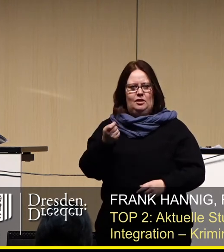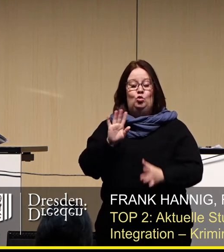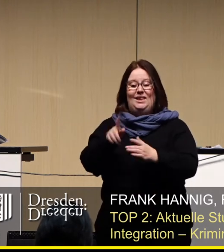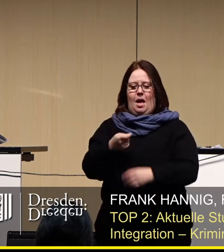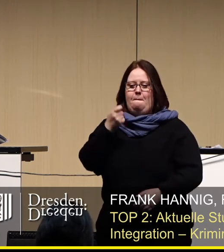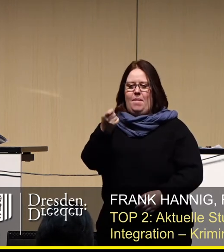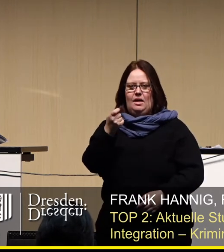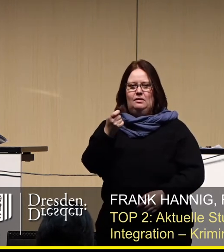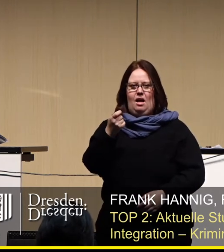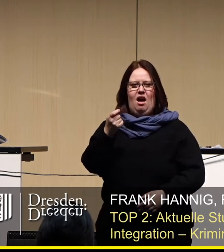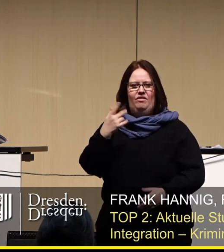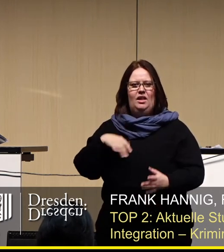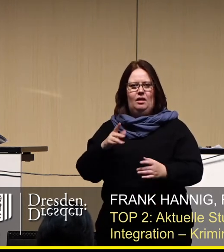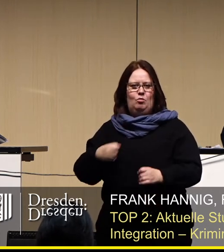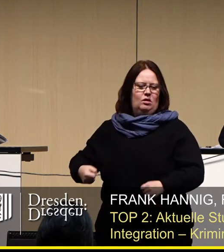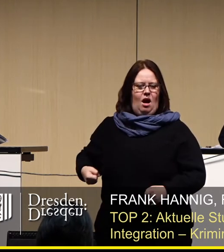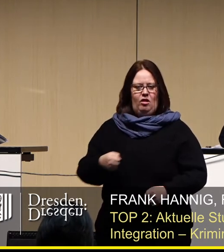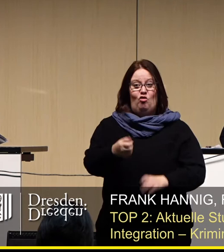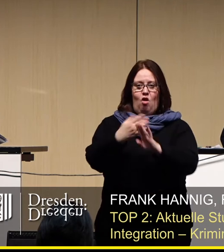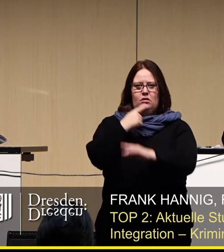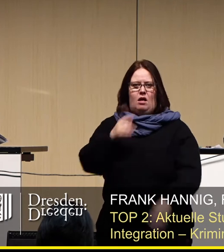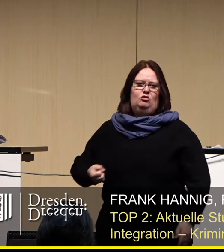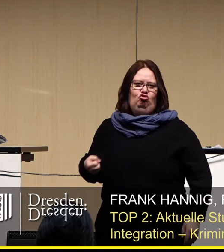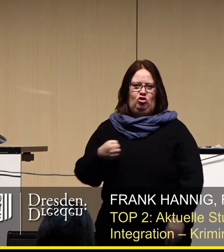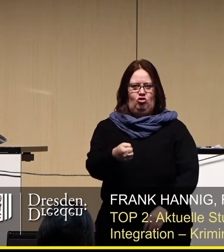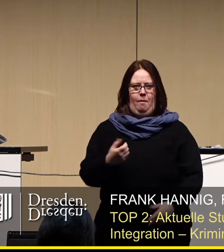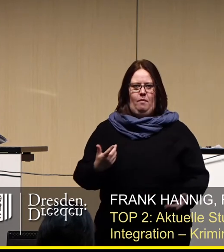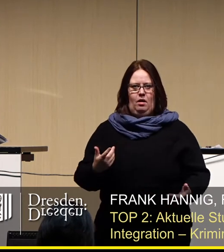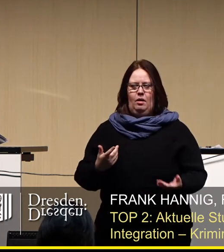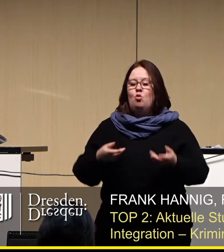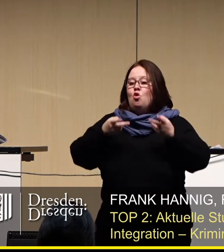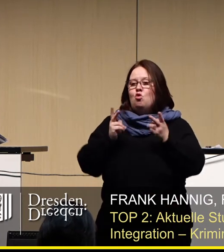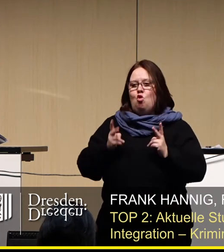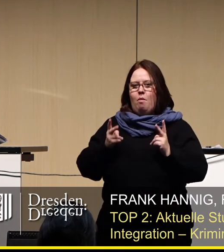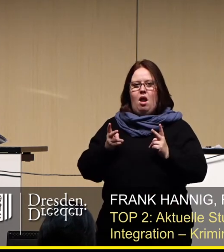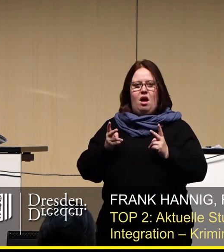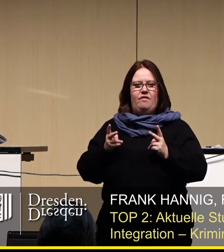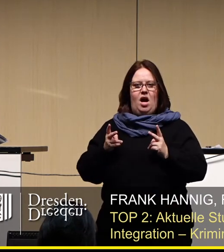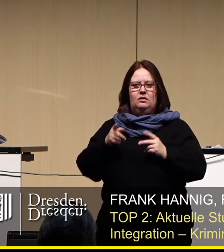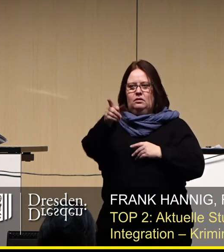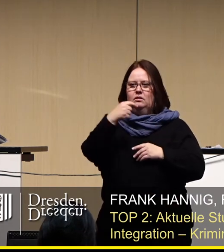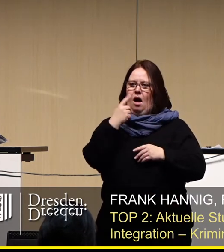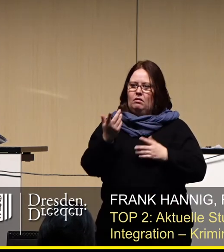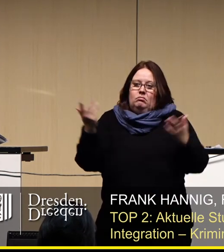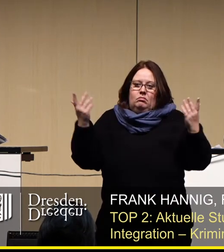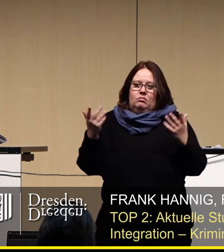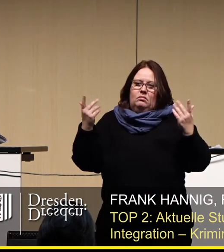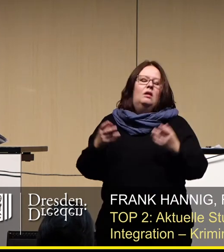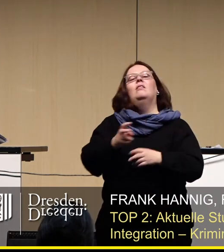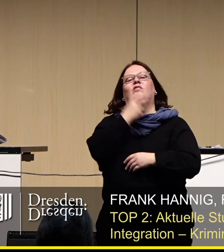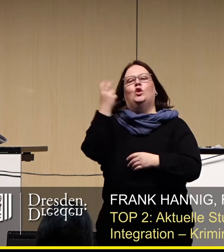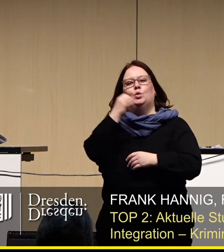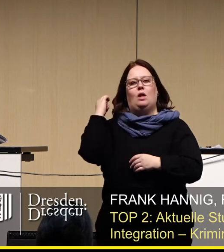Messer seinem Freund in den Rücken geknallt, mit Ansage, hat das vorher gesagt. Das würde sich normalerweise, der Herr Kubiesa wird es bestätigen, würde man sagen, das ist ein versuchter